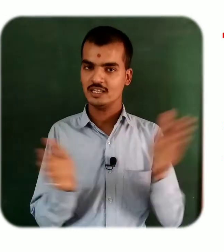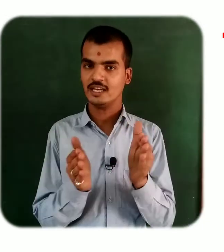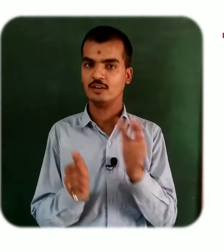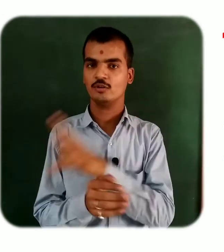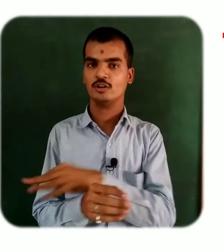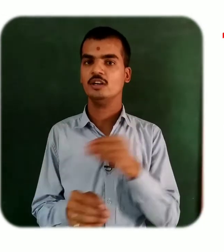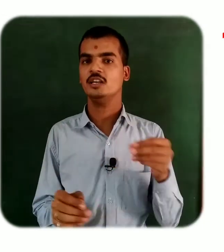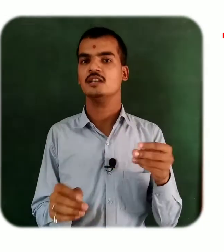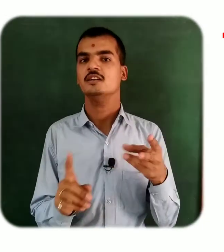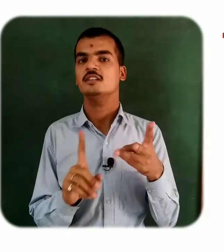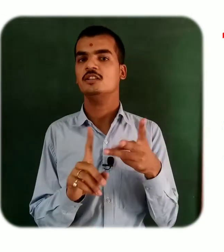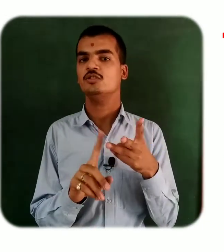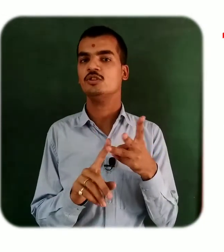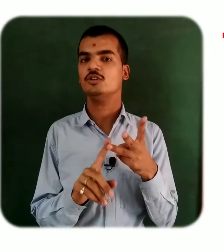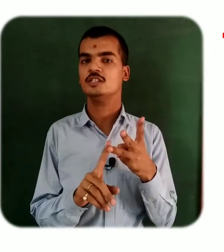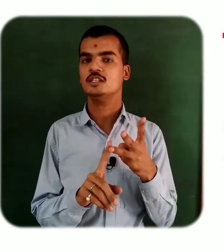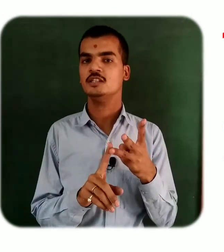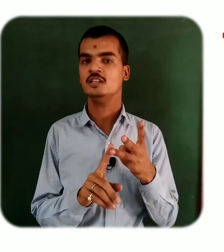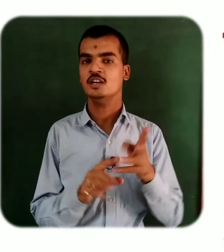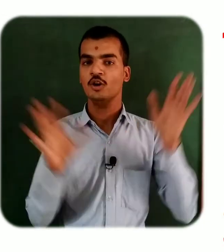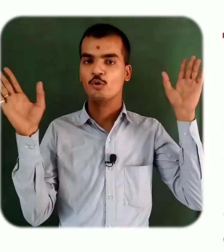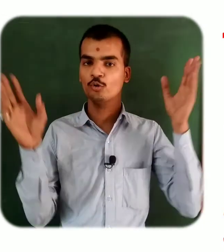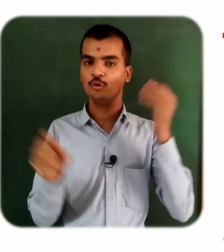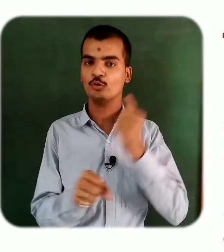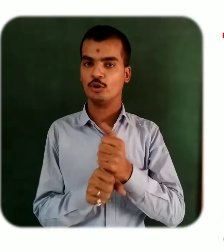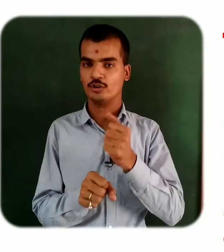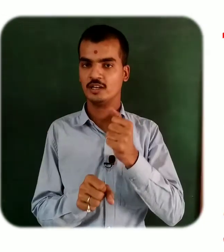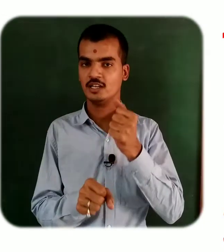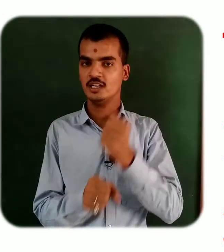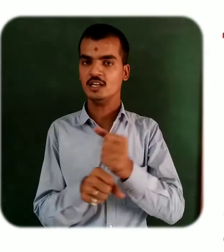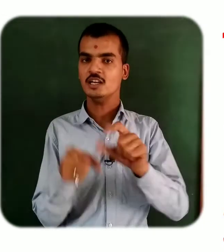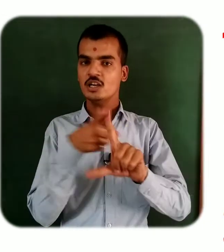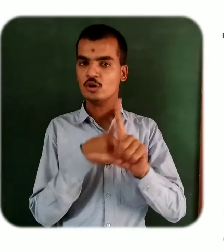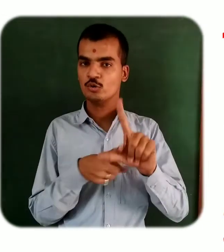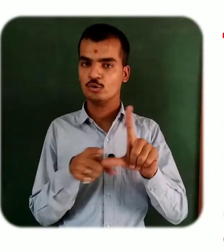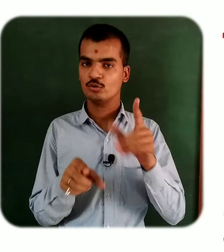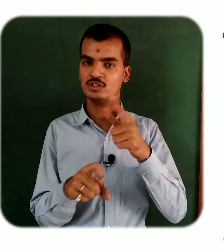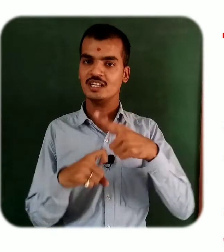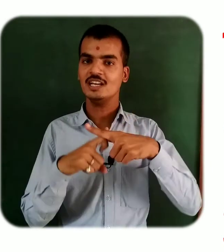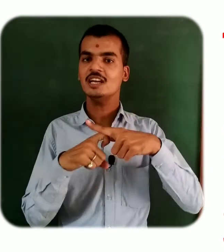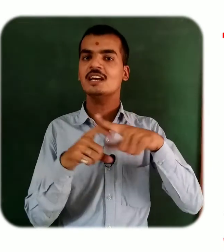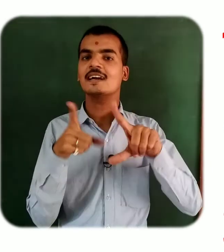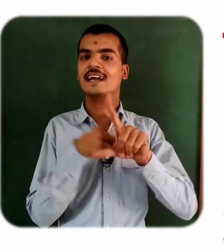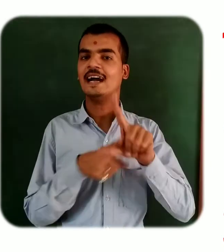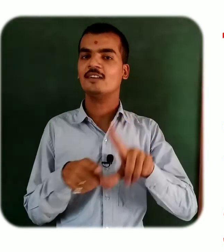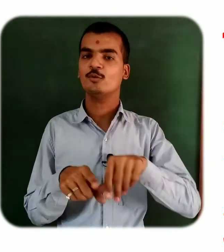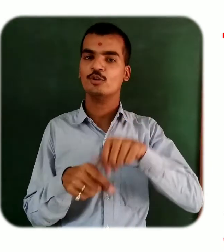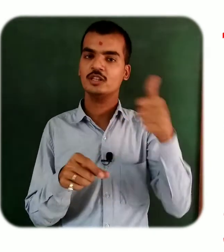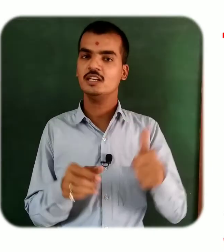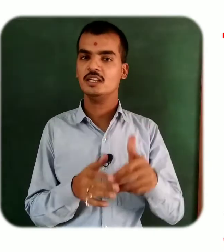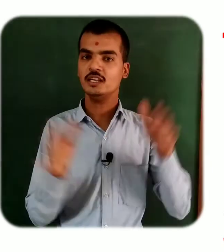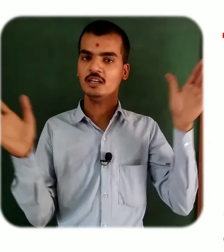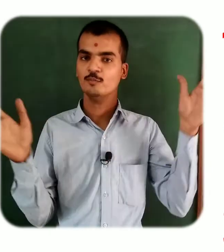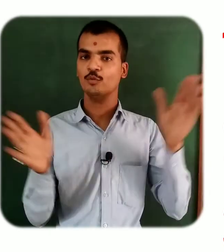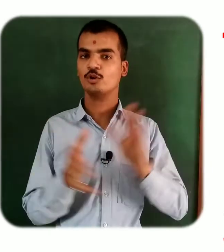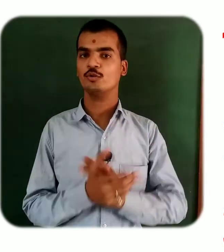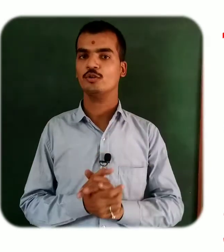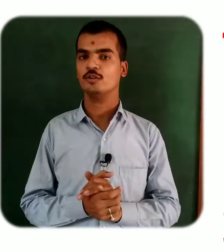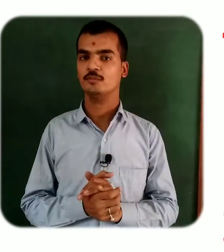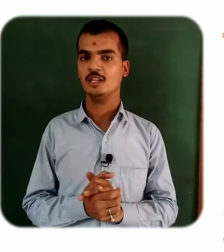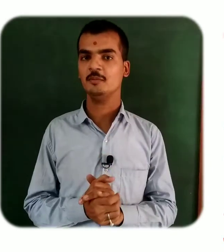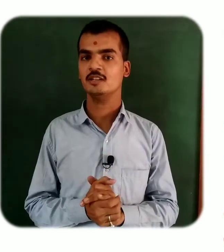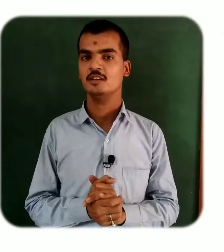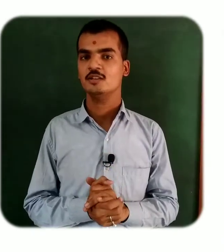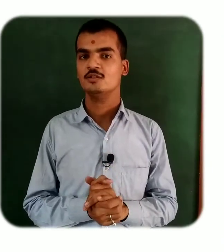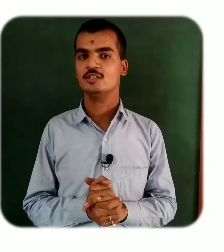કાટકોણથી નાનો. અને ત્રીજો કયો છે? ગુરુકોણ, એટલે ગુરુકોણ જે કાટકોણથી મોટો